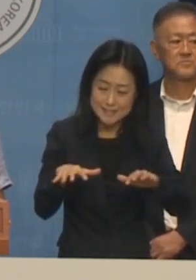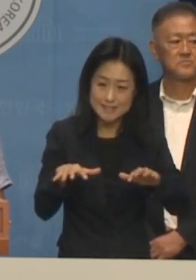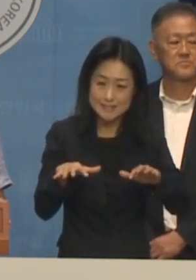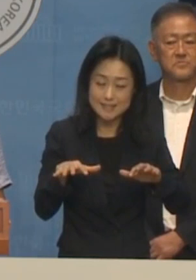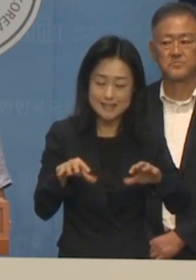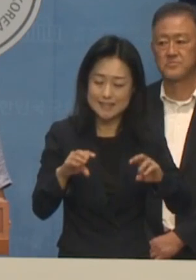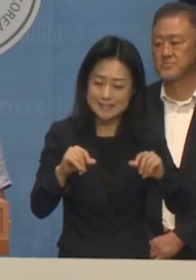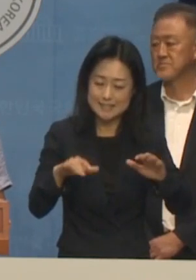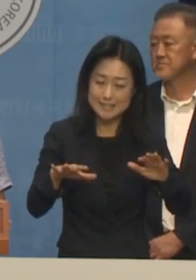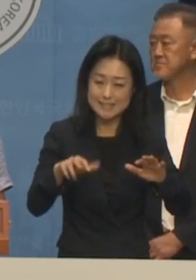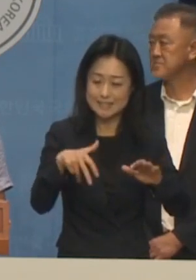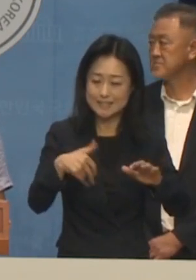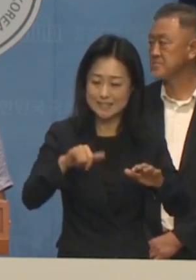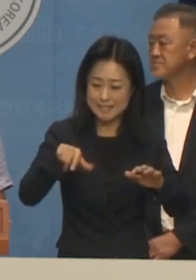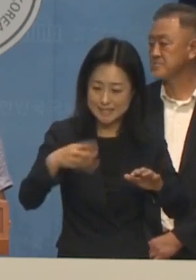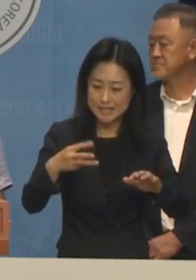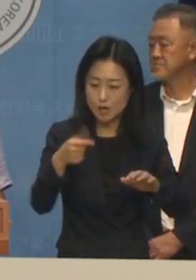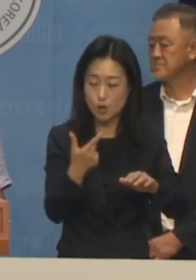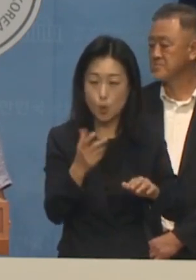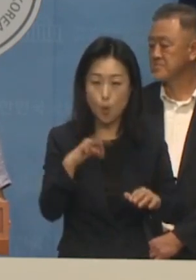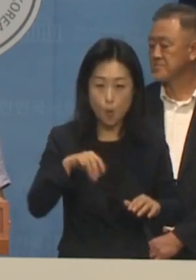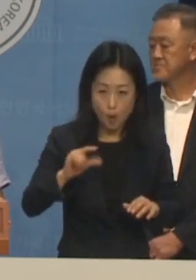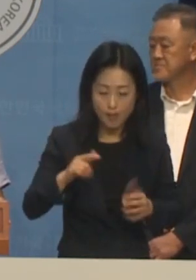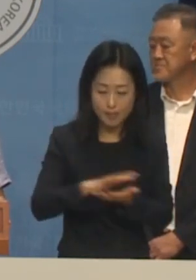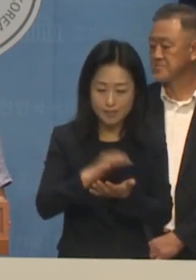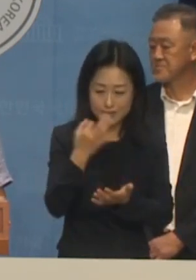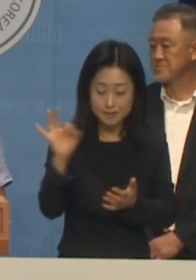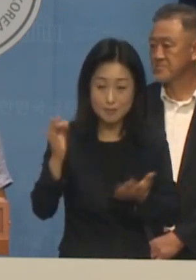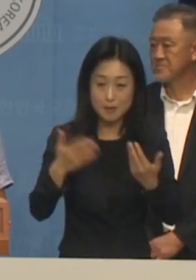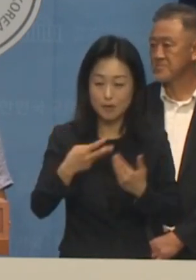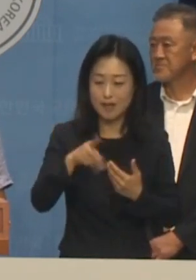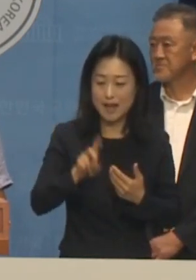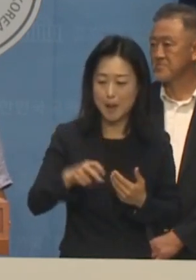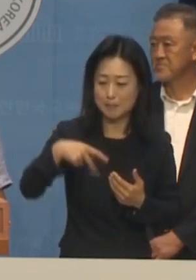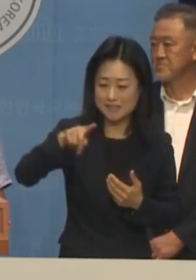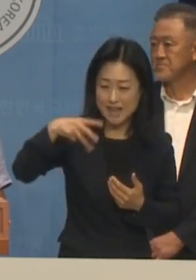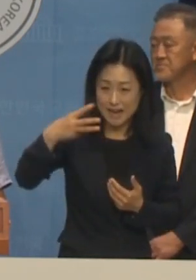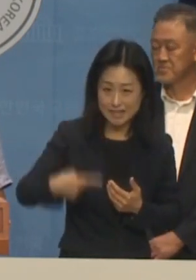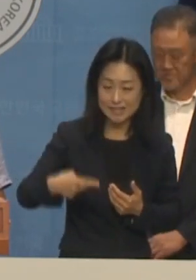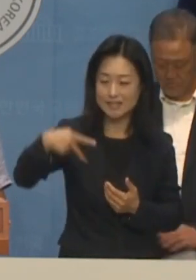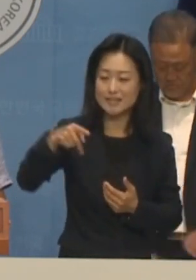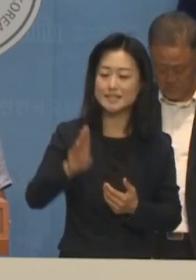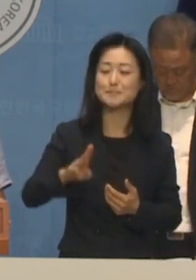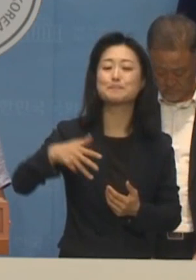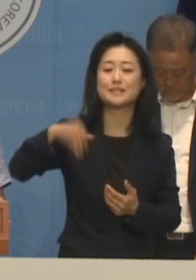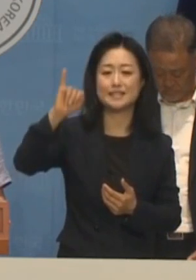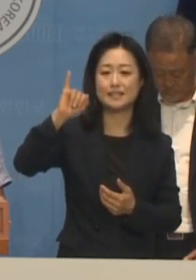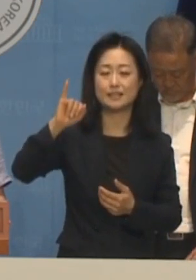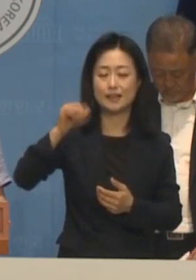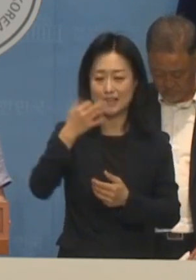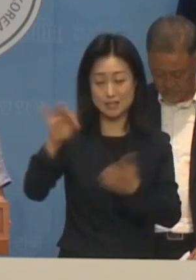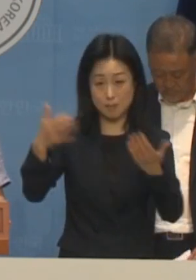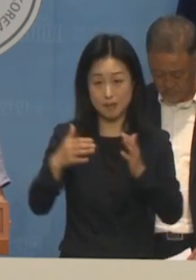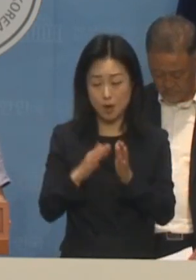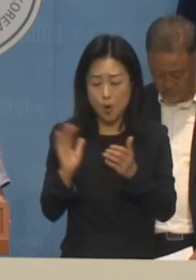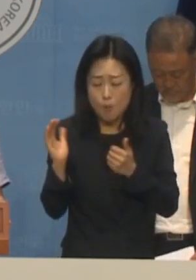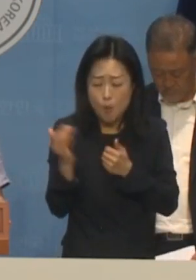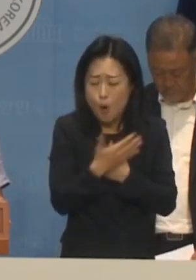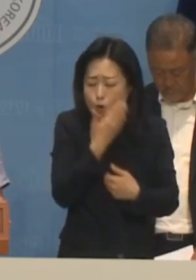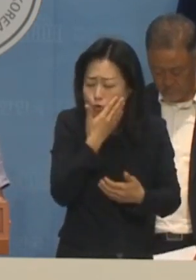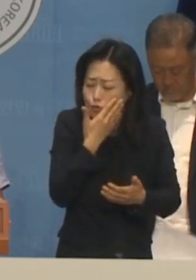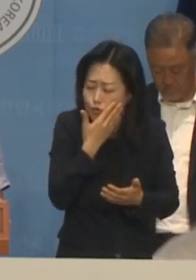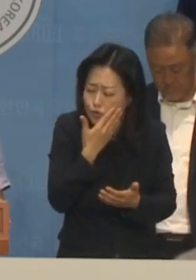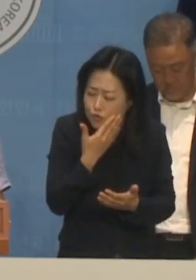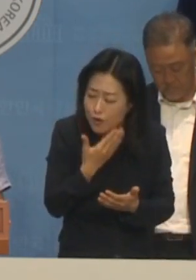있습니다. 람사르 습지로도 지정되어 있습니다. 전 세계에서 이렇게 자연 분야에서 보호해야 될